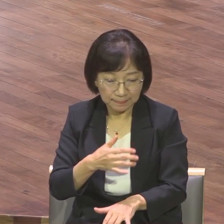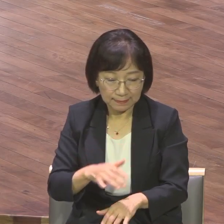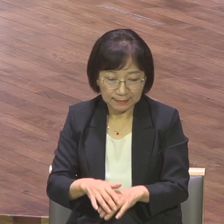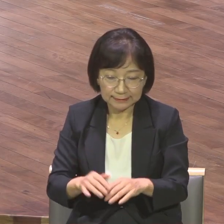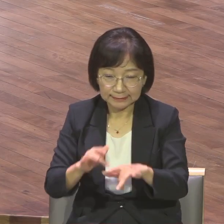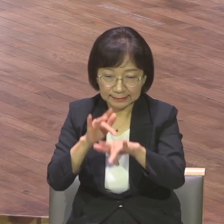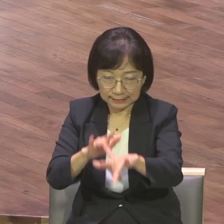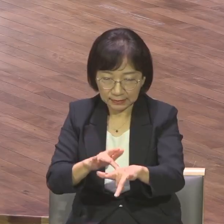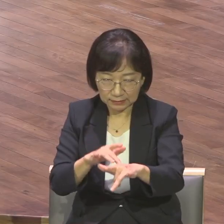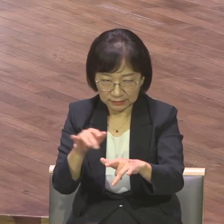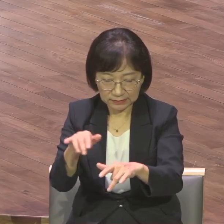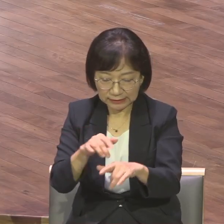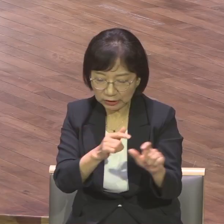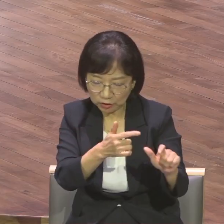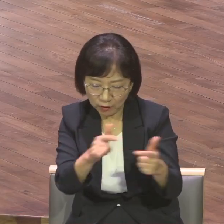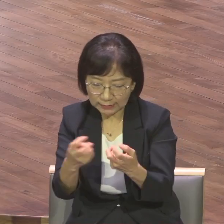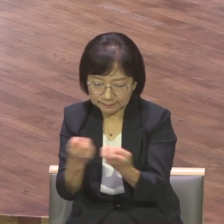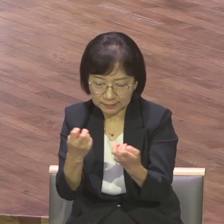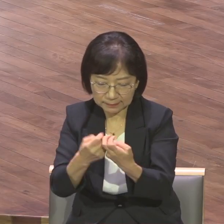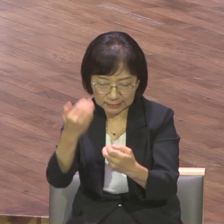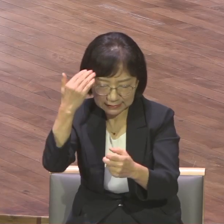미혹을 합니다. 여러 가지로